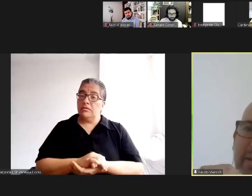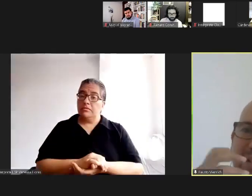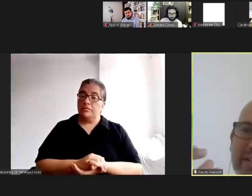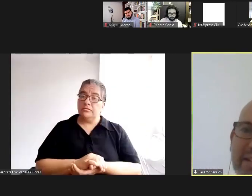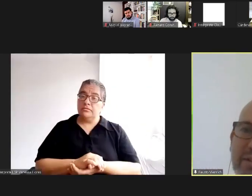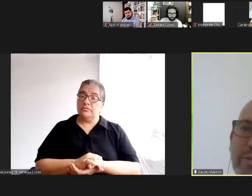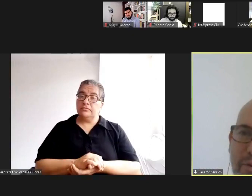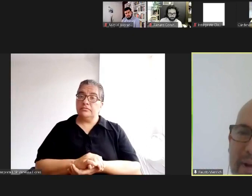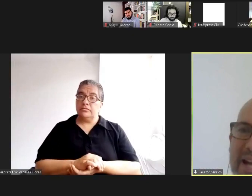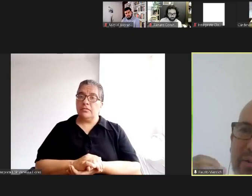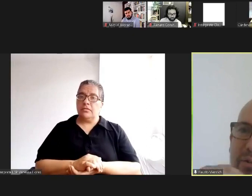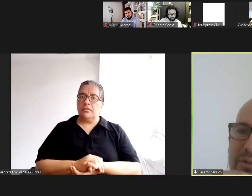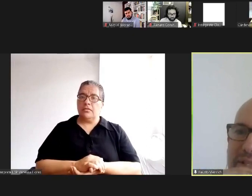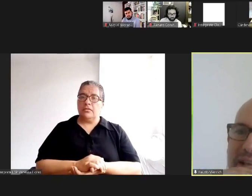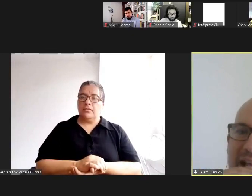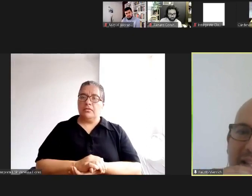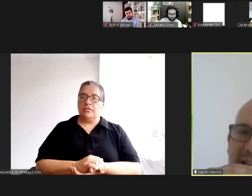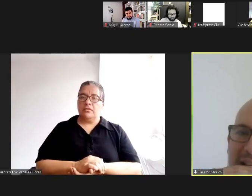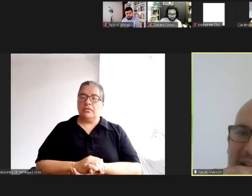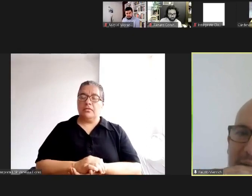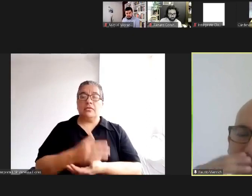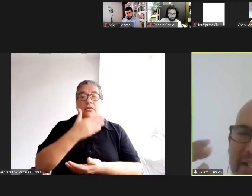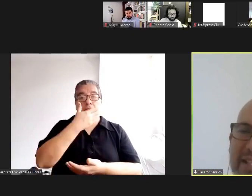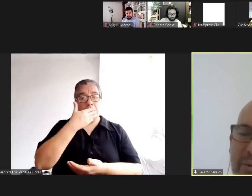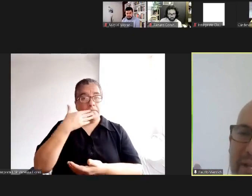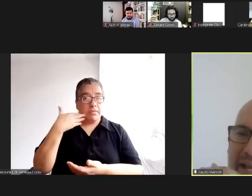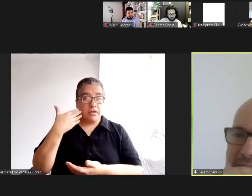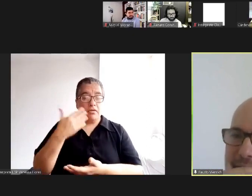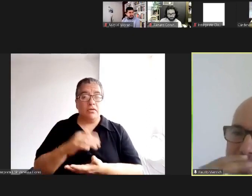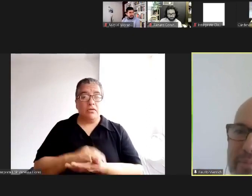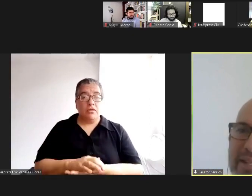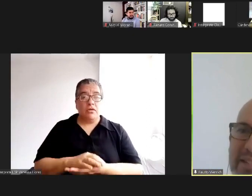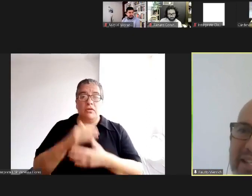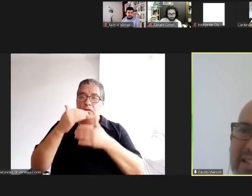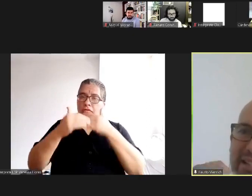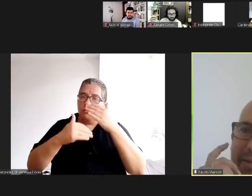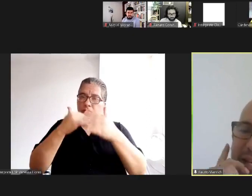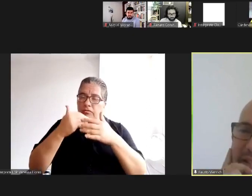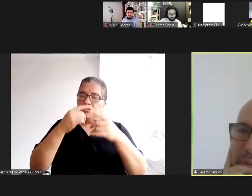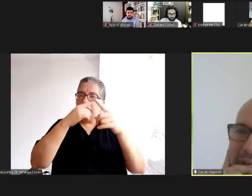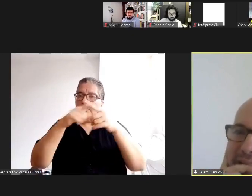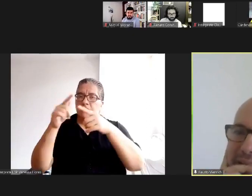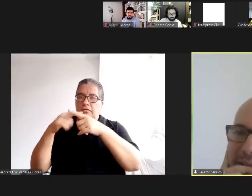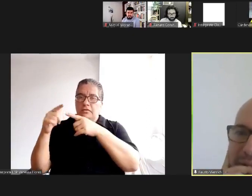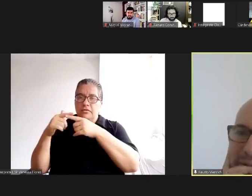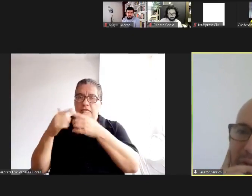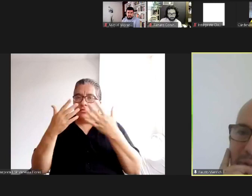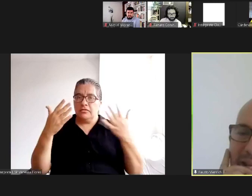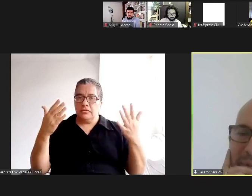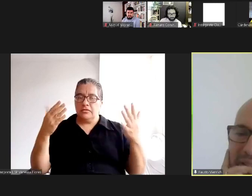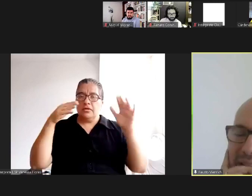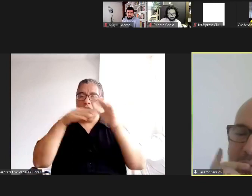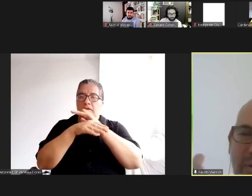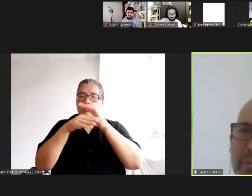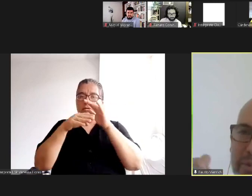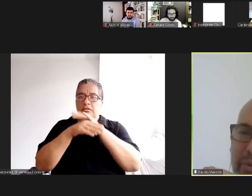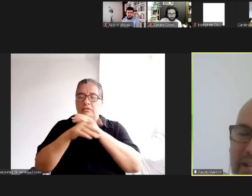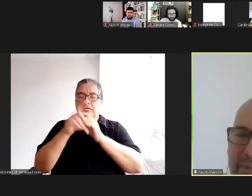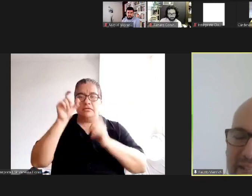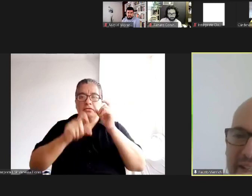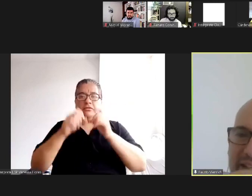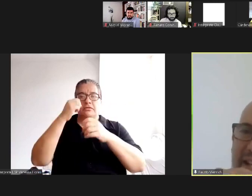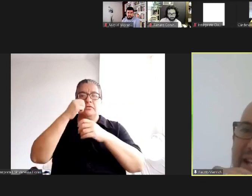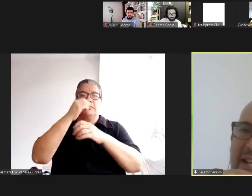desarrollo de estos formatos, al poder desarrollar formas de hacer accesibles las obras a las personas con discapacidad o algún